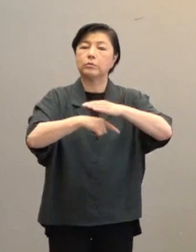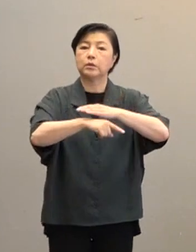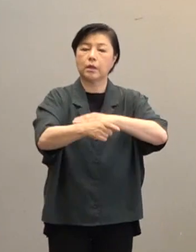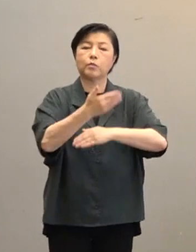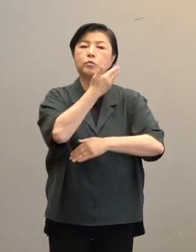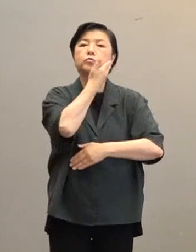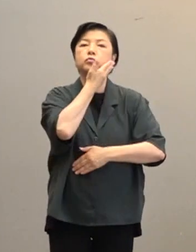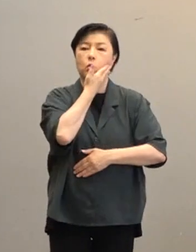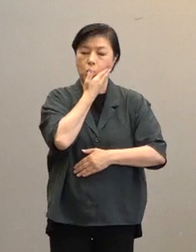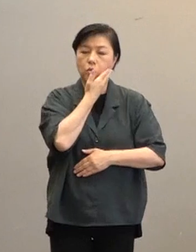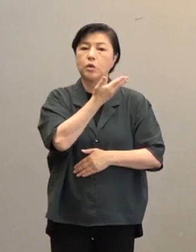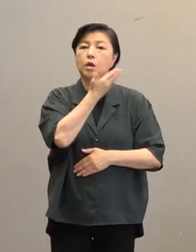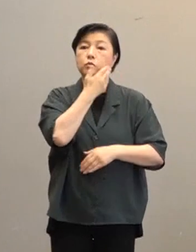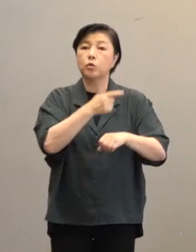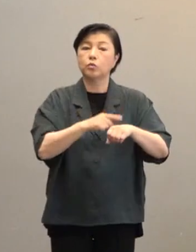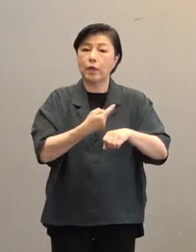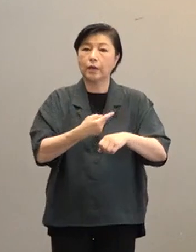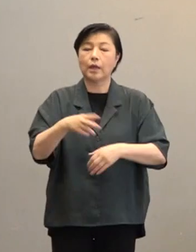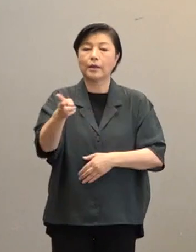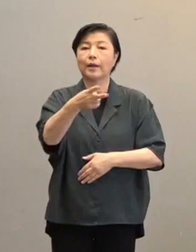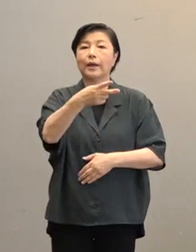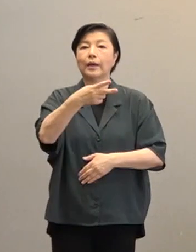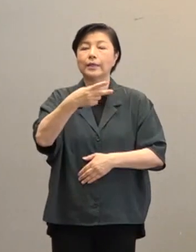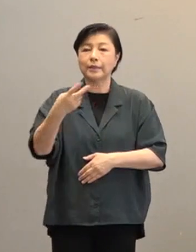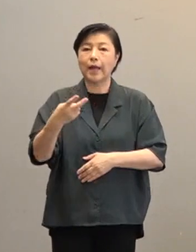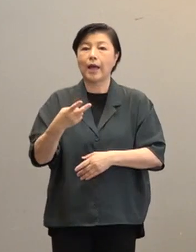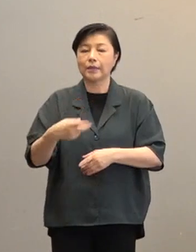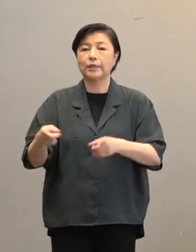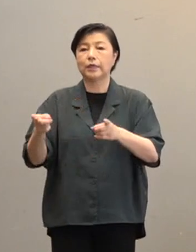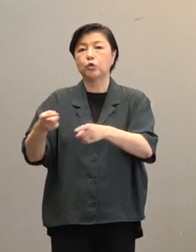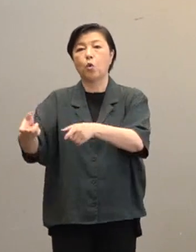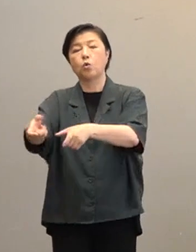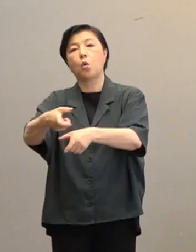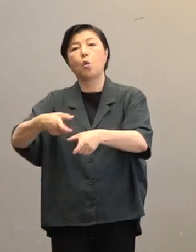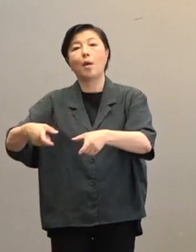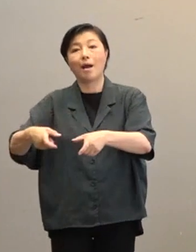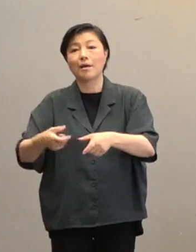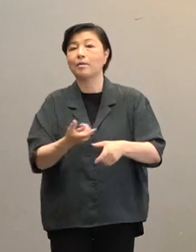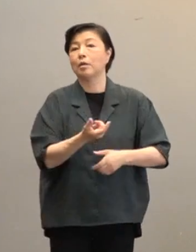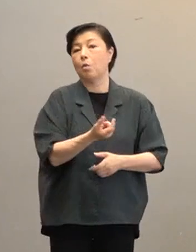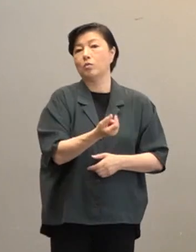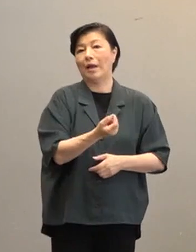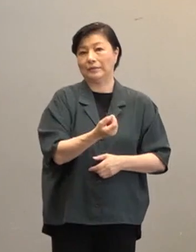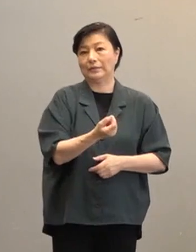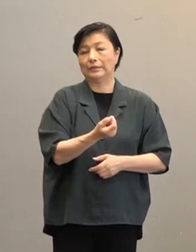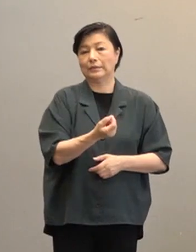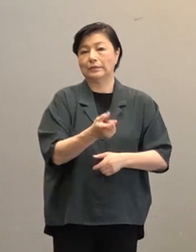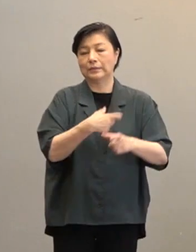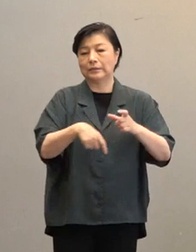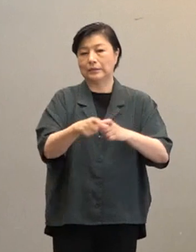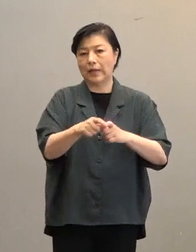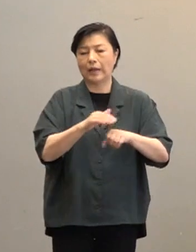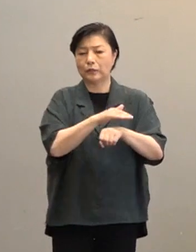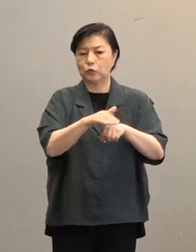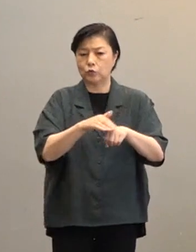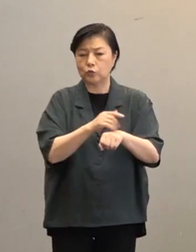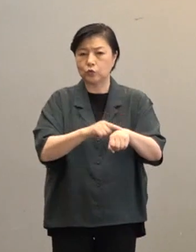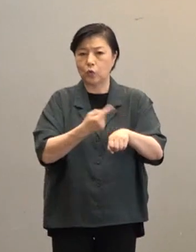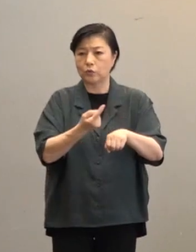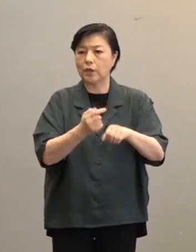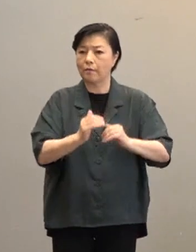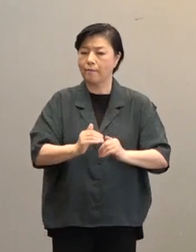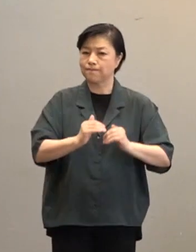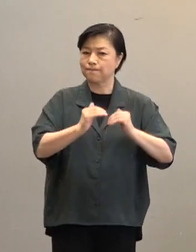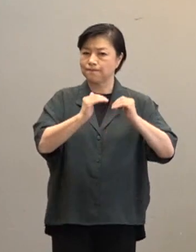、重要性というのはその第二東京湾岸が議論された時と同じと変わらず、さらに重要性が増してきている状況です